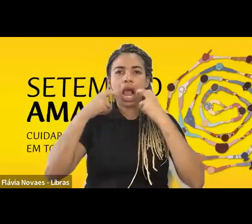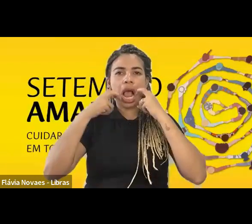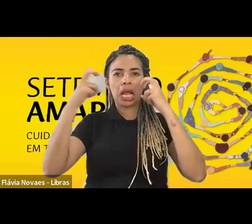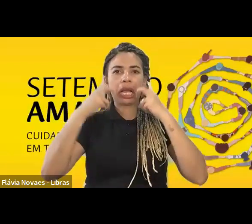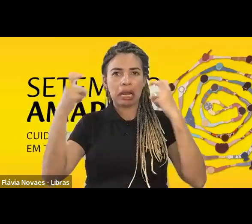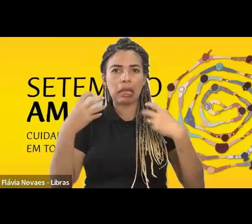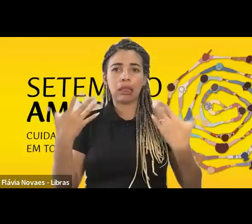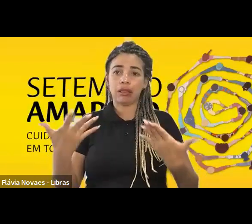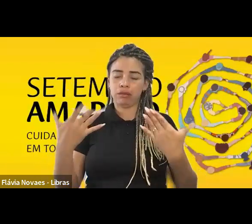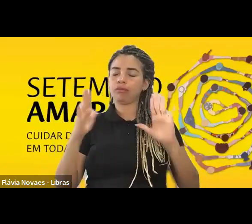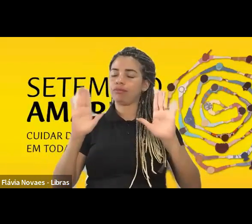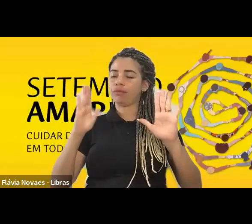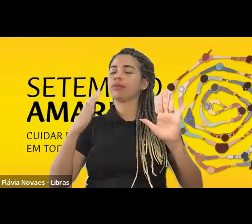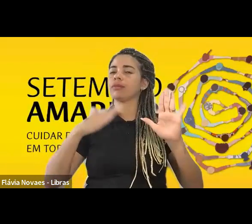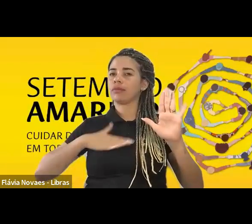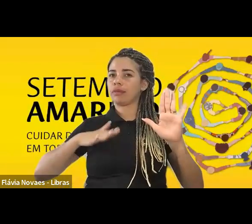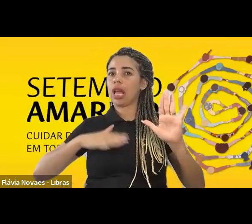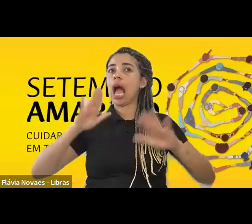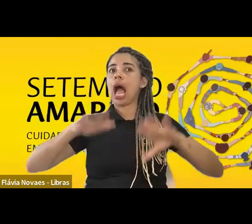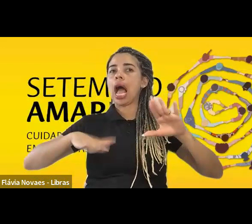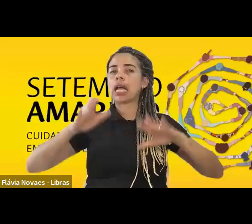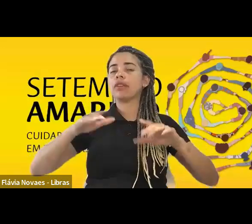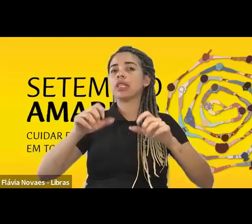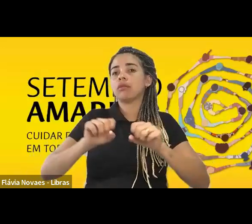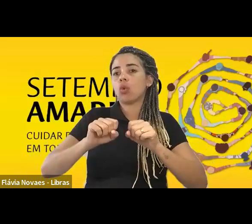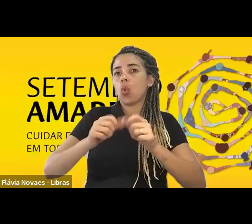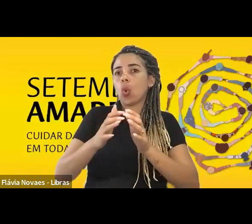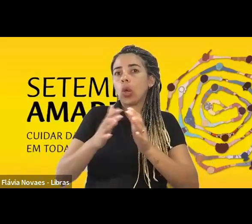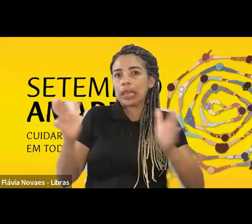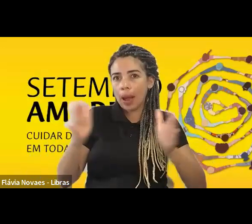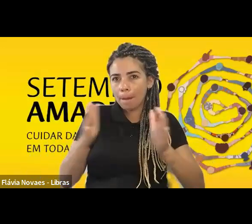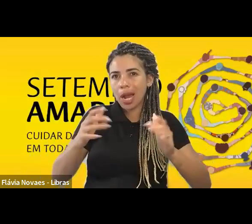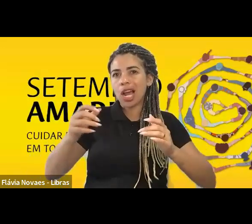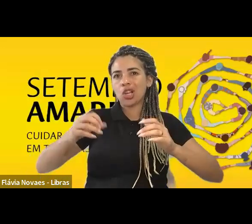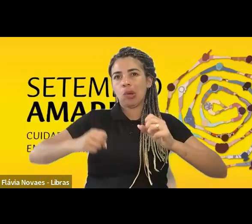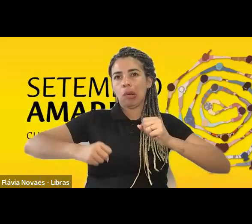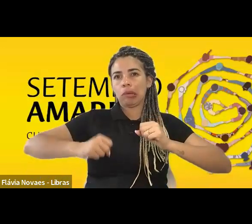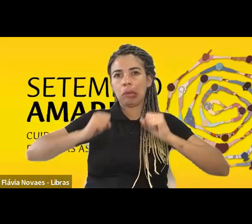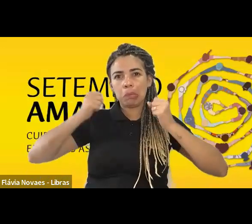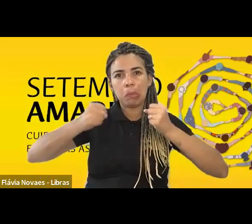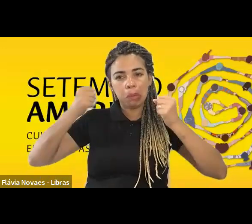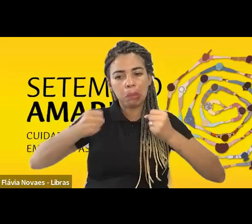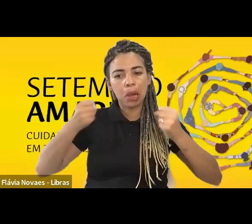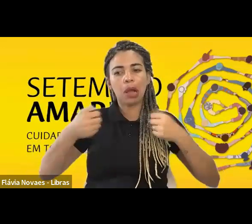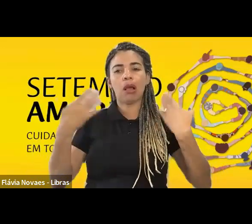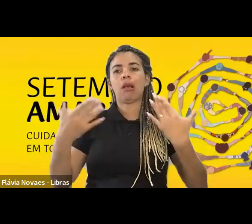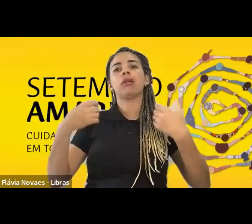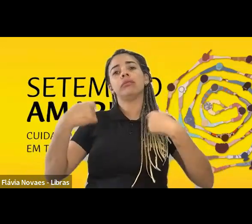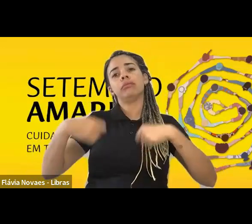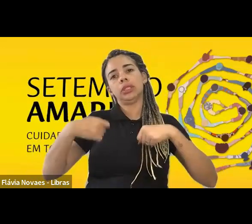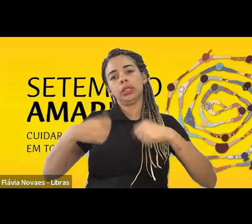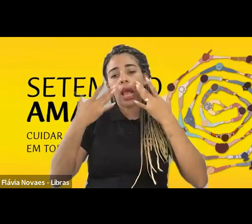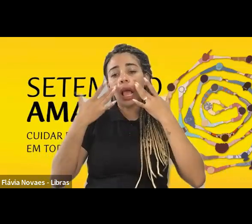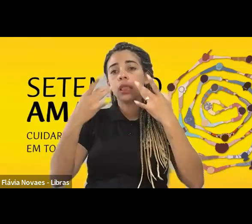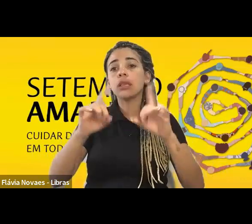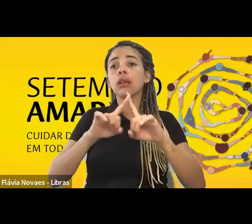o tamanho do protesto ou os recursos pelos quais esse protesto vai se manifestar devem ser considerados, mas também tem a